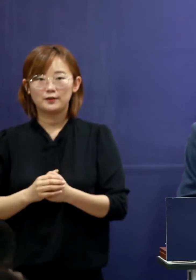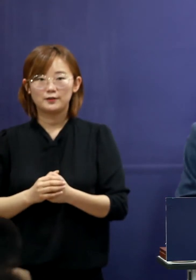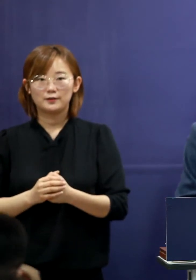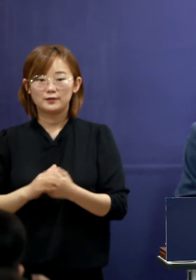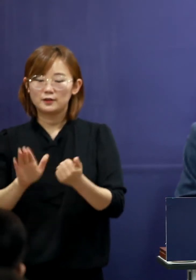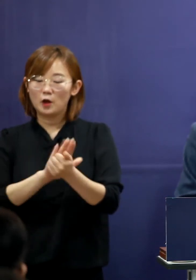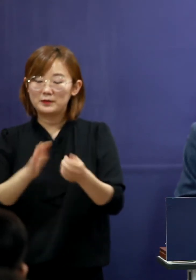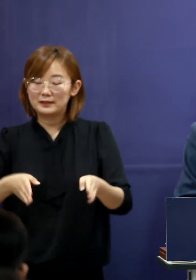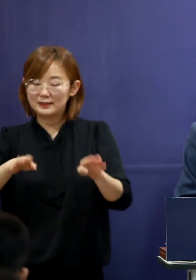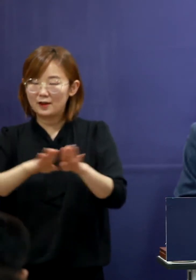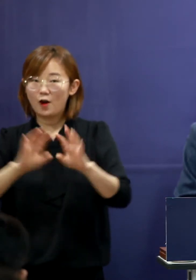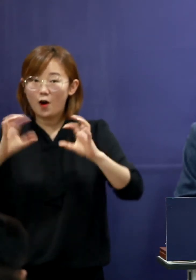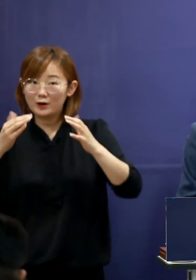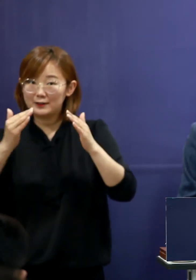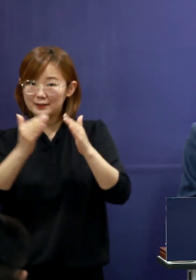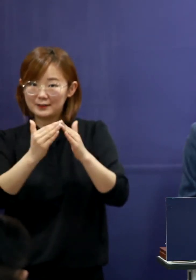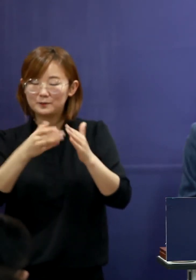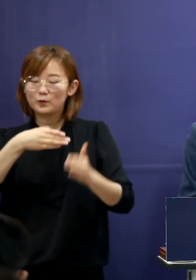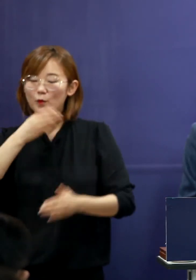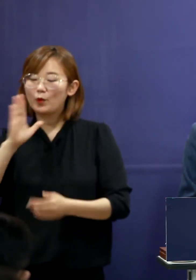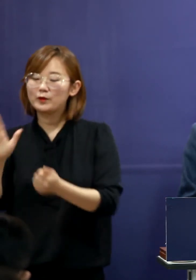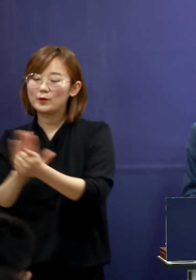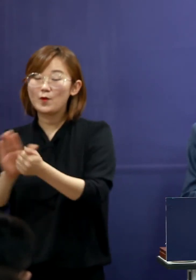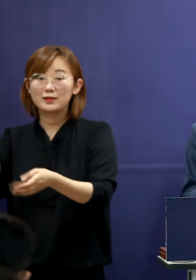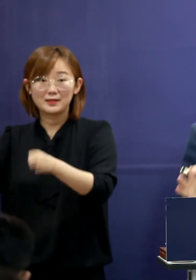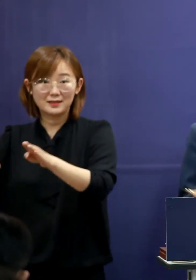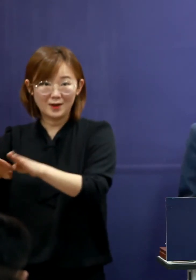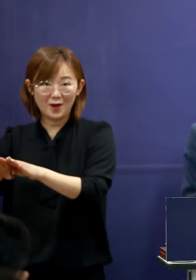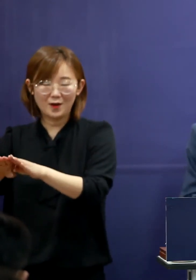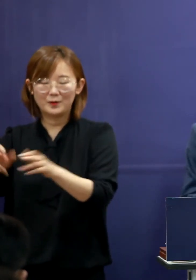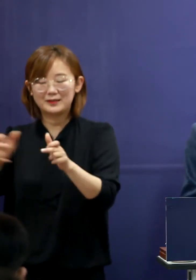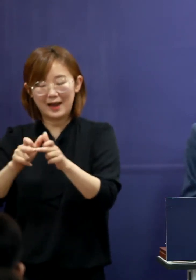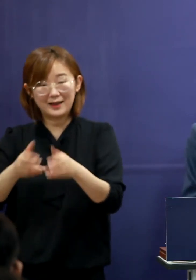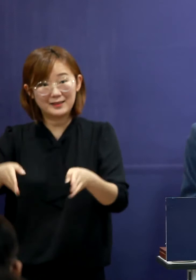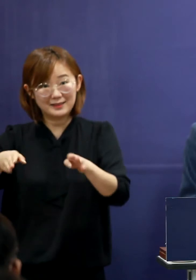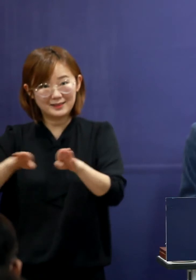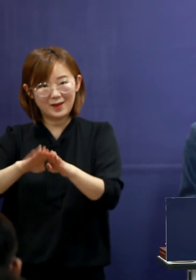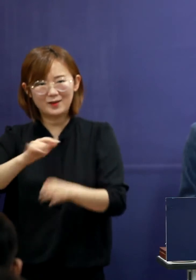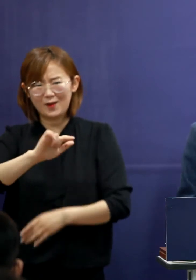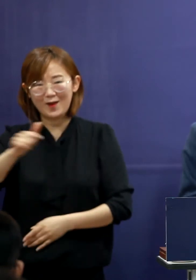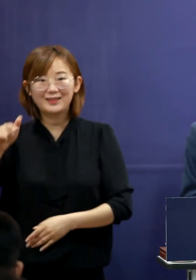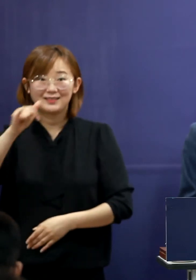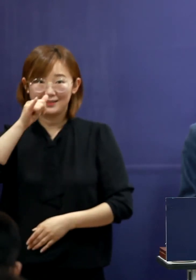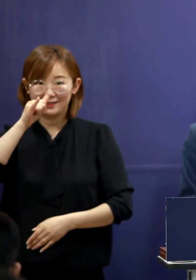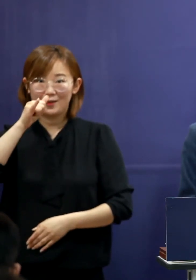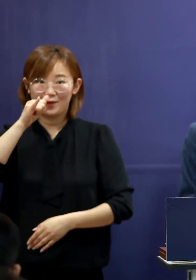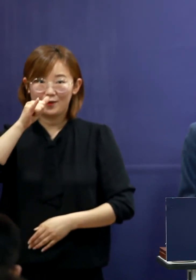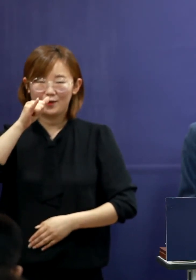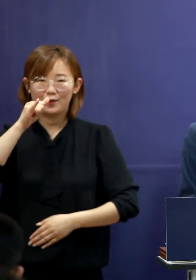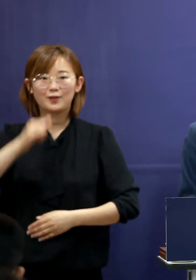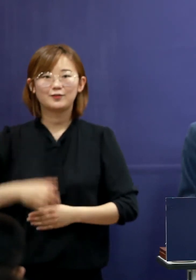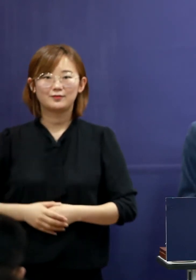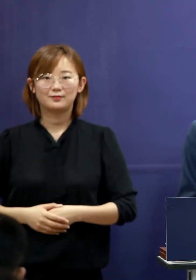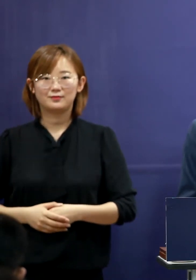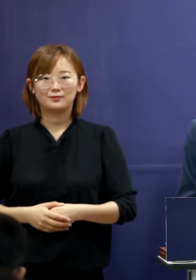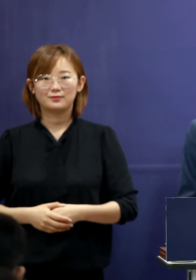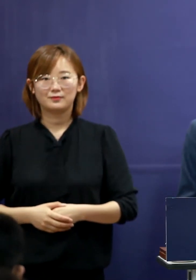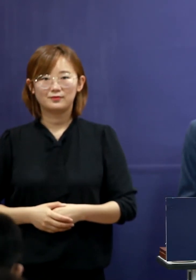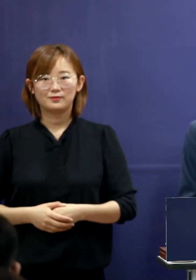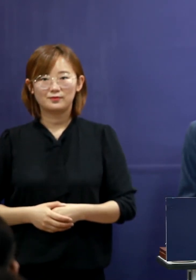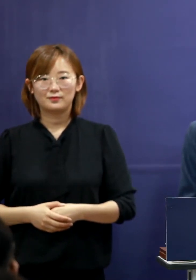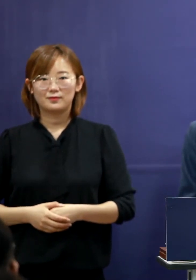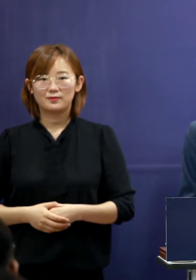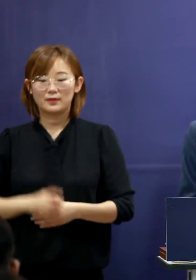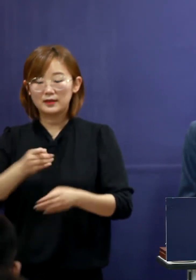있고 또 노인 요양 시설도 있고 여러 가지 장애인 시설들도 있고 이런 여러 가지 시설들이 있는데